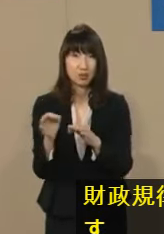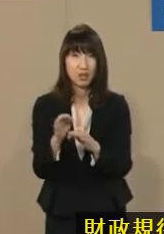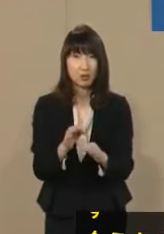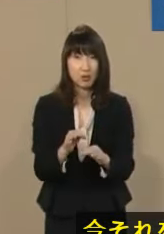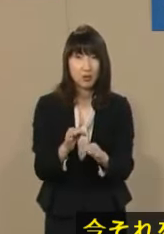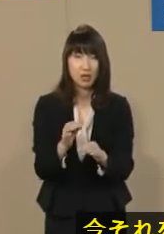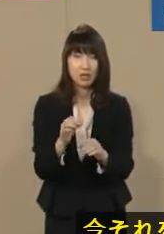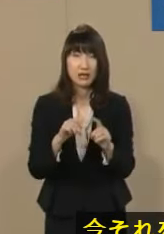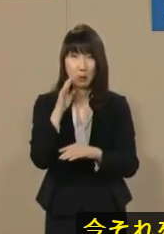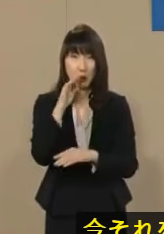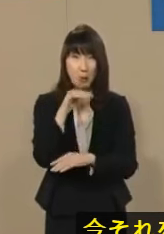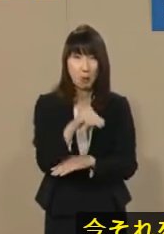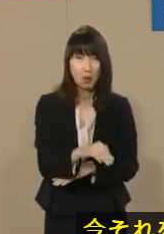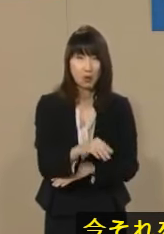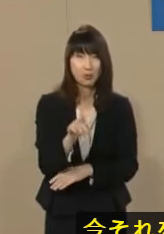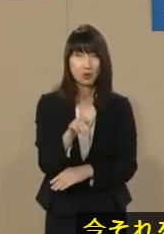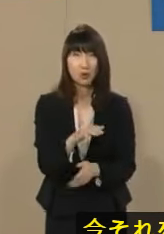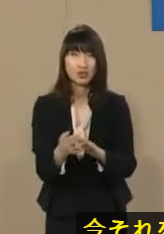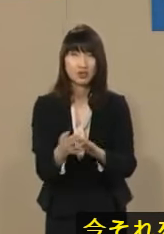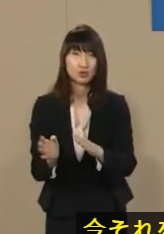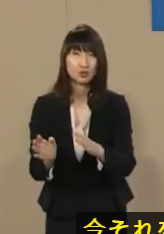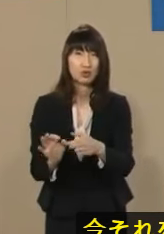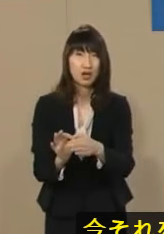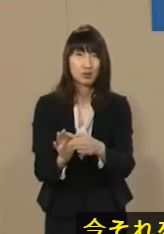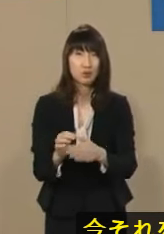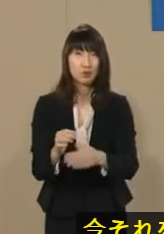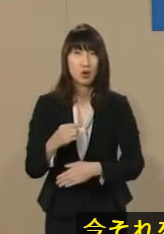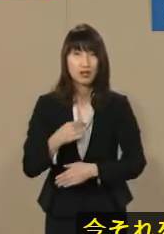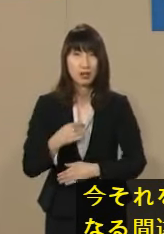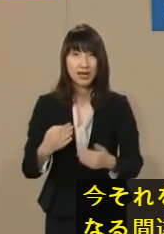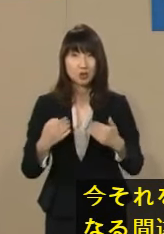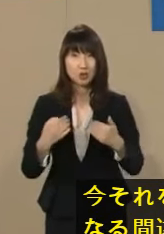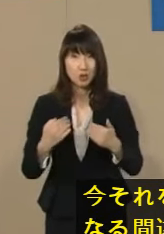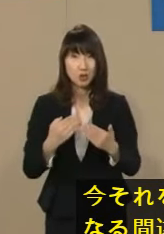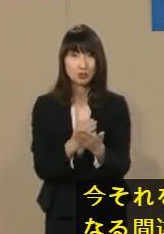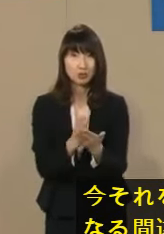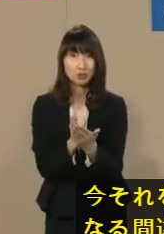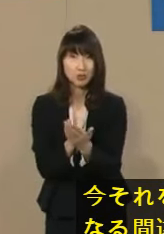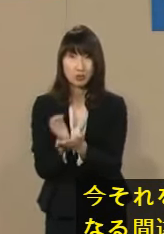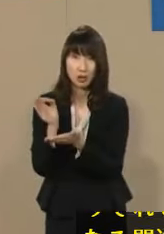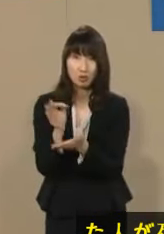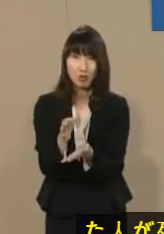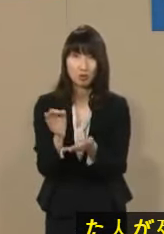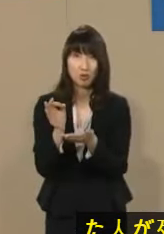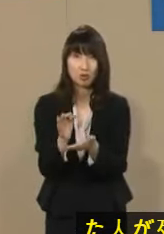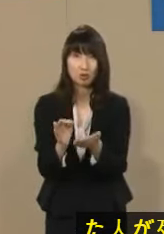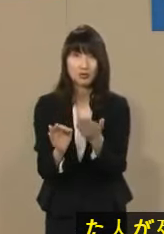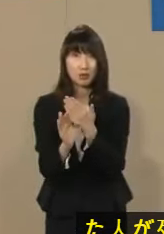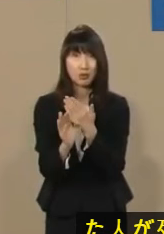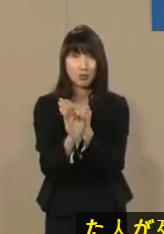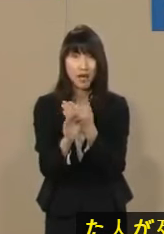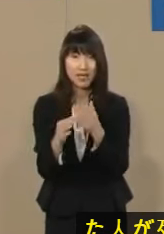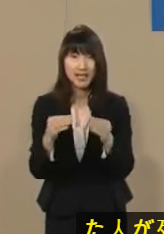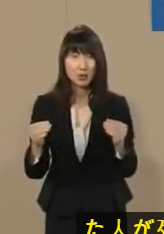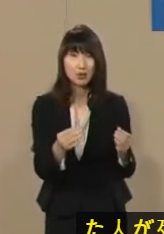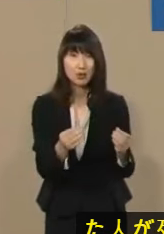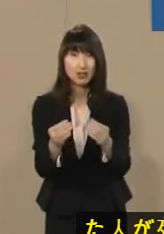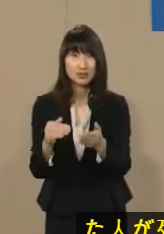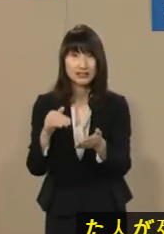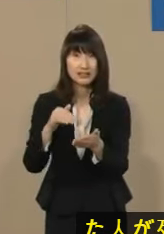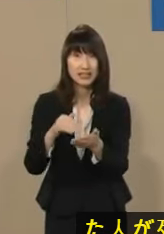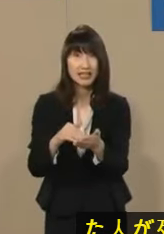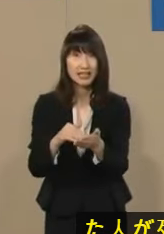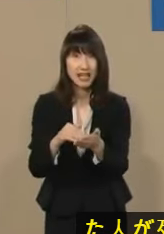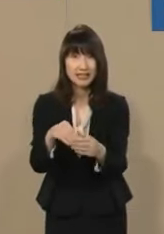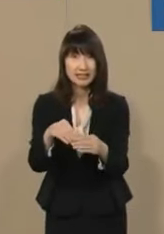悪化、人が死にます。私は必要な分野に積極的な投資を行います。例えば全国一律最低賃